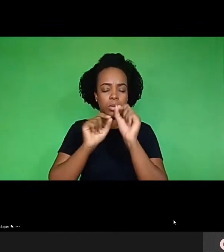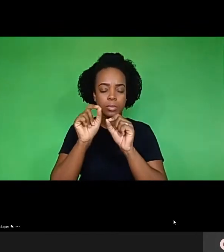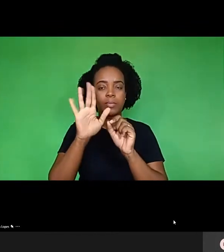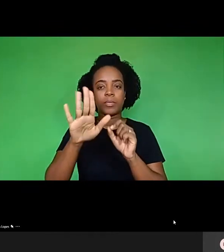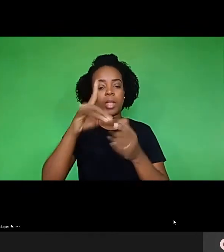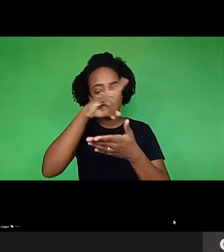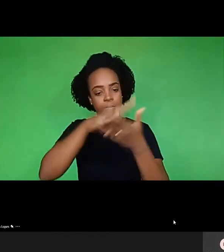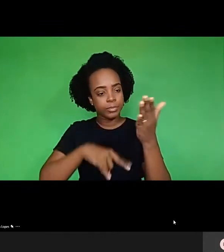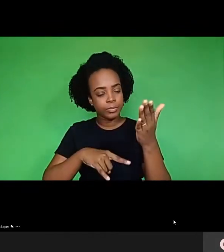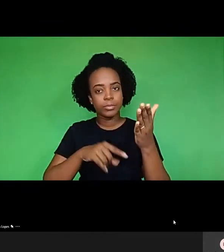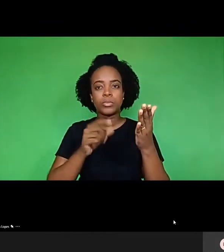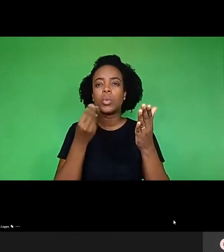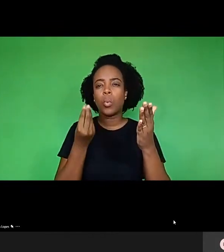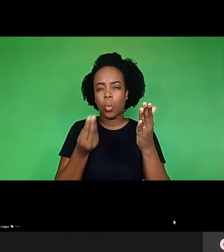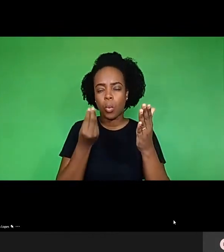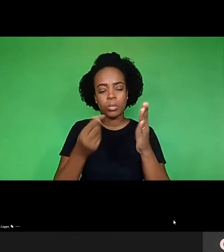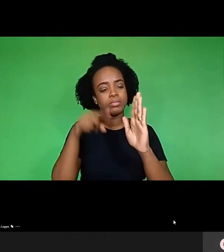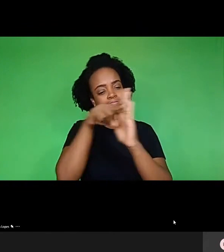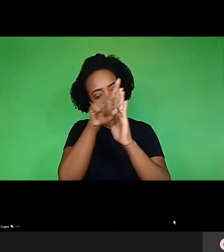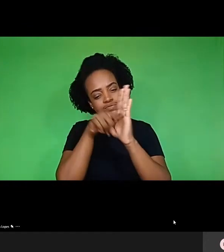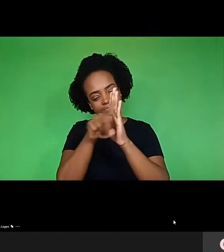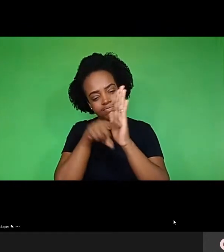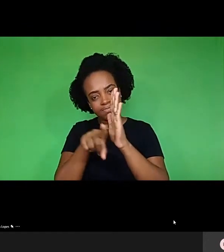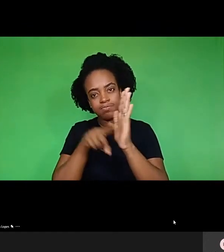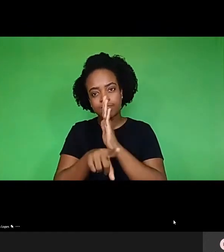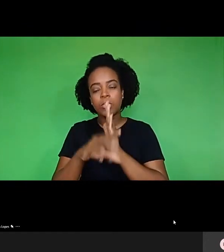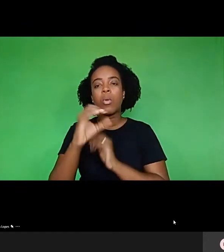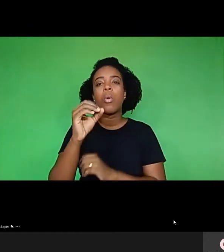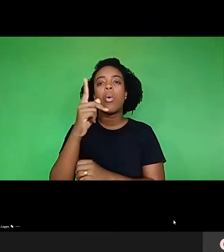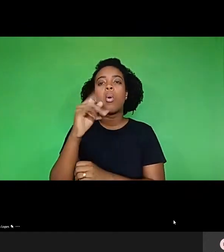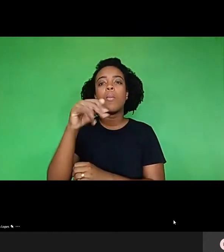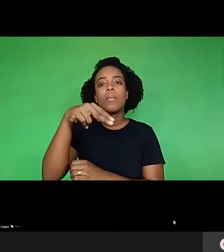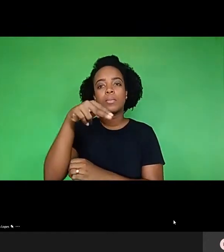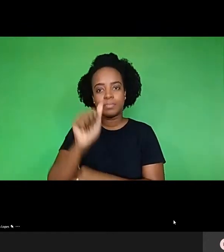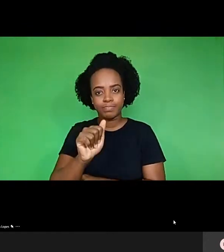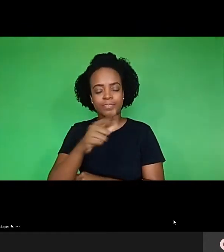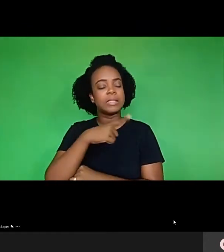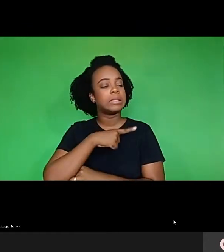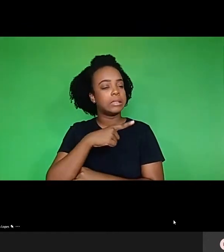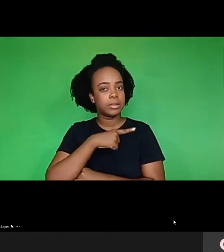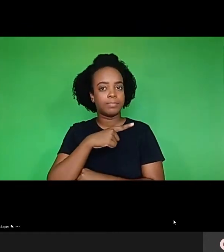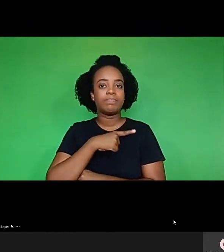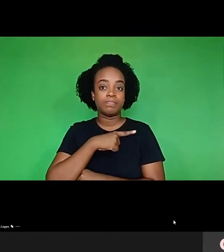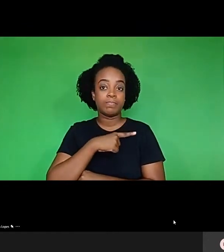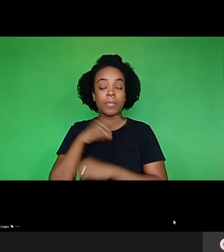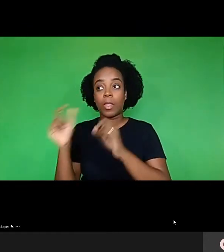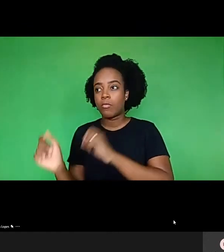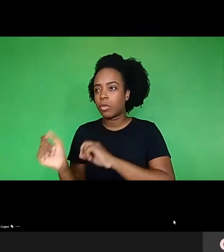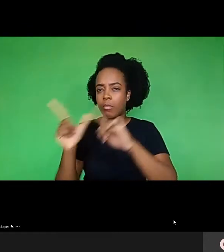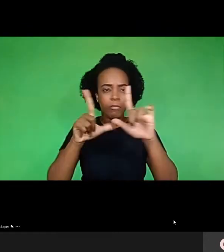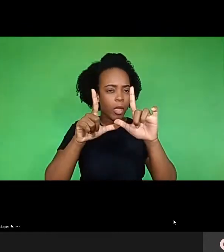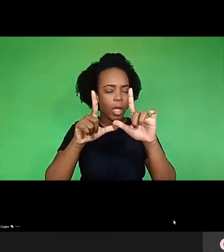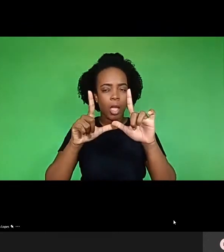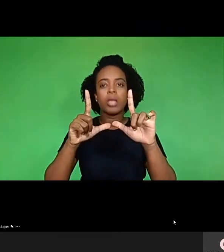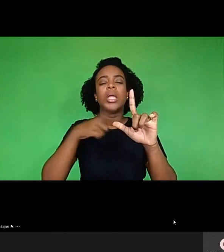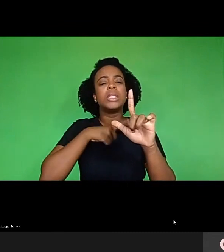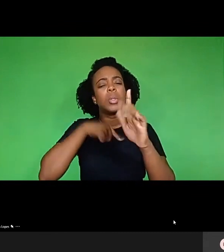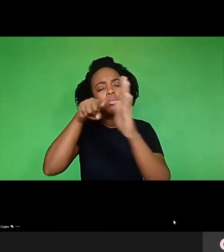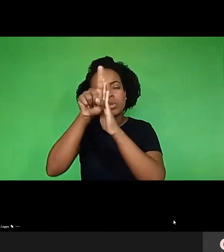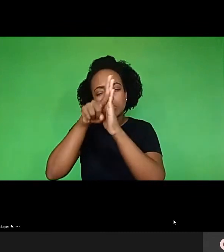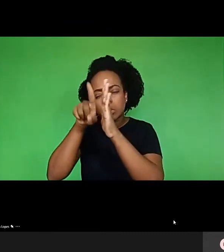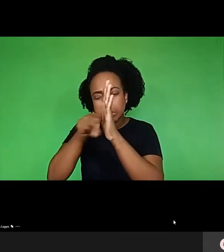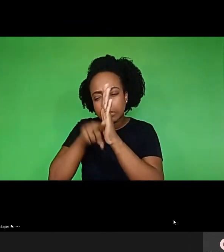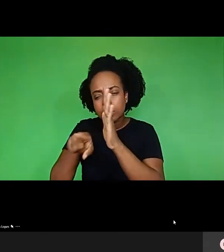eu sei da dificuldade que vocês têm, né, em relação ao acesso à internet, mas foi a única forma que a gente viu de encontrar